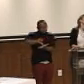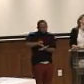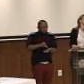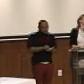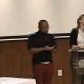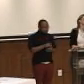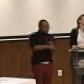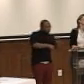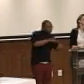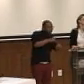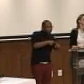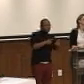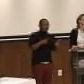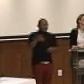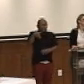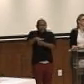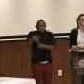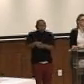eleições?